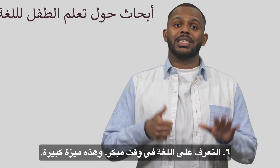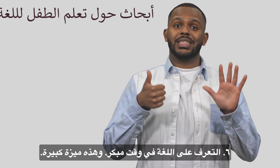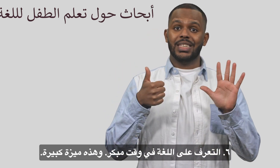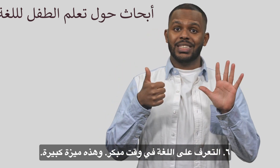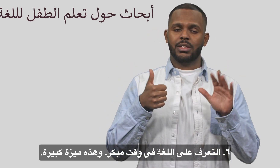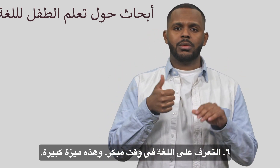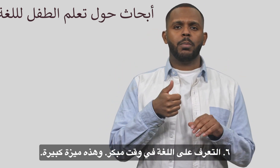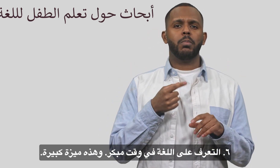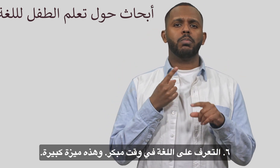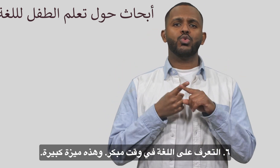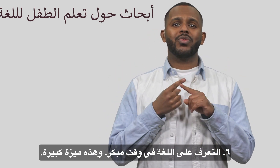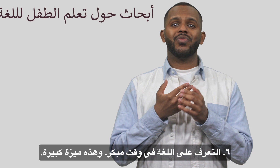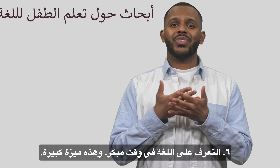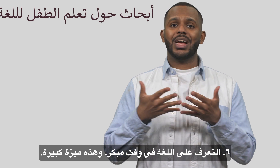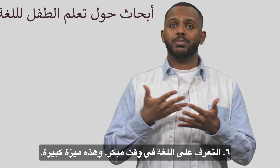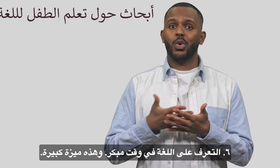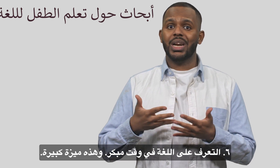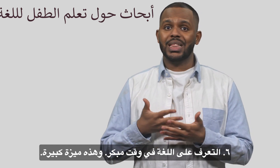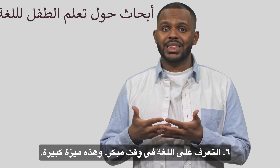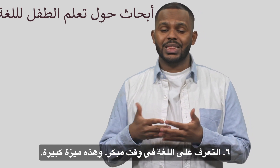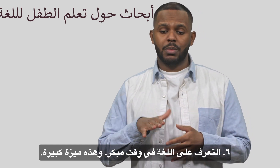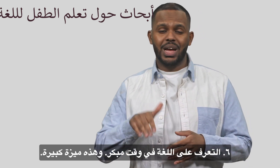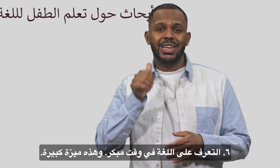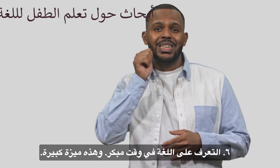سادسا، التعرف على اللغة في وقت مبكر، وهذه ميزة كبيرة.